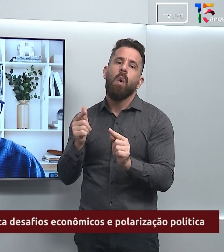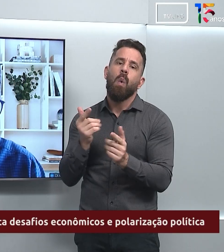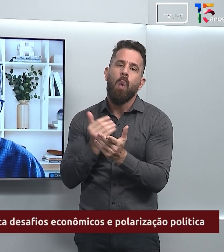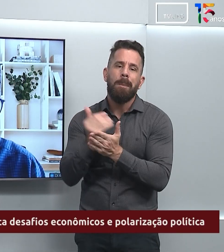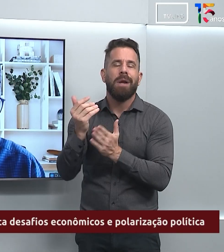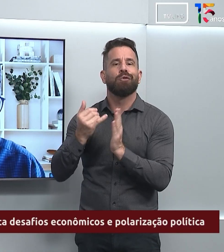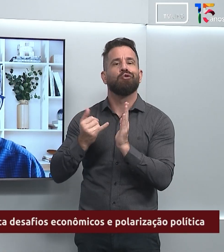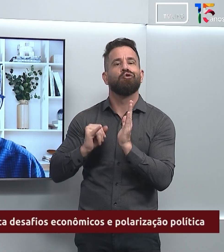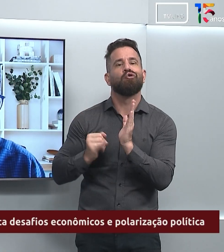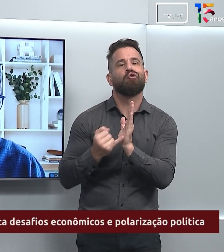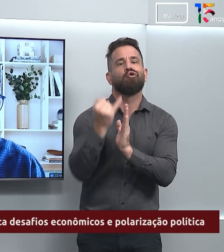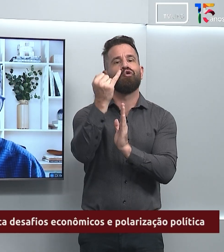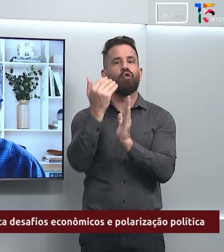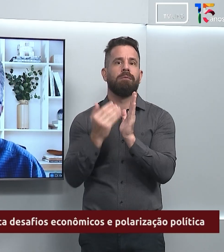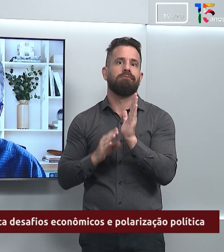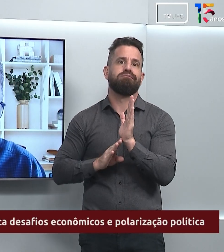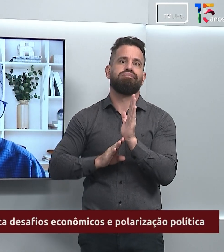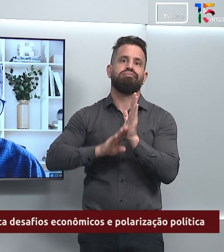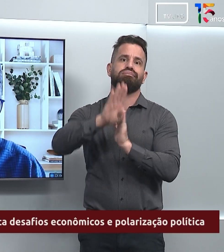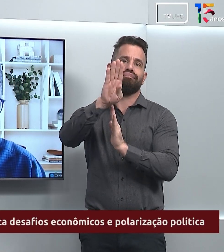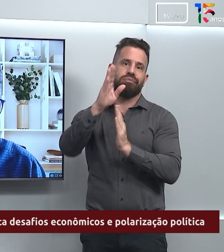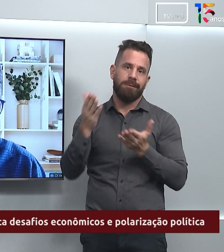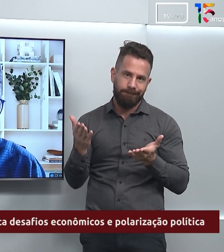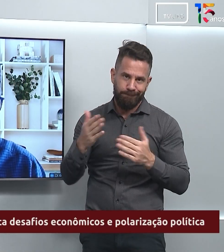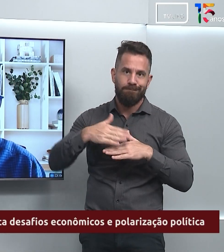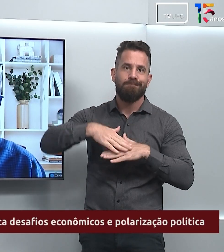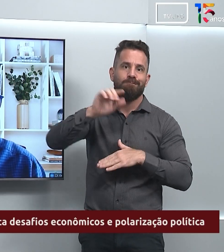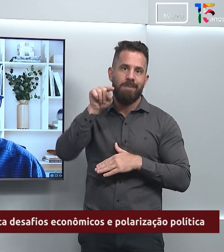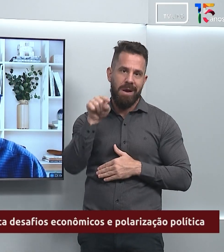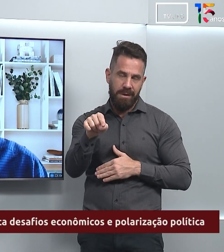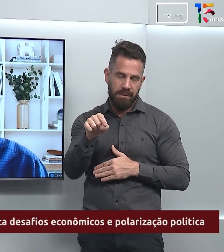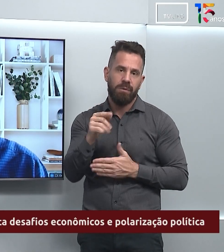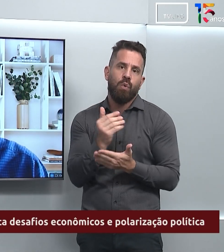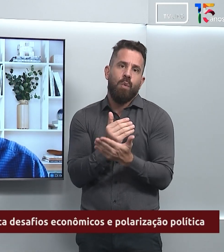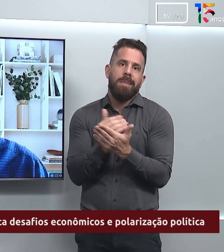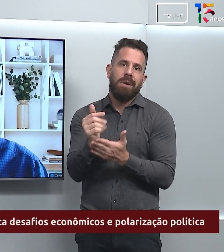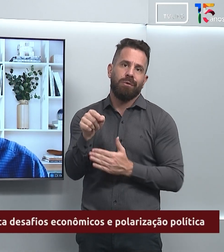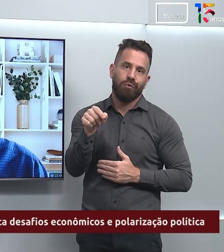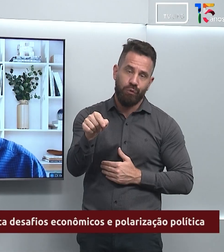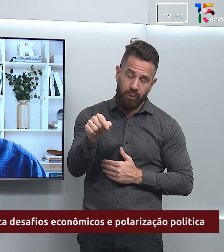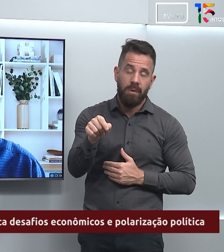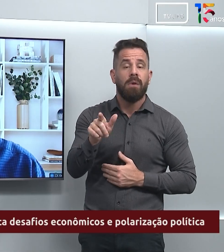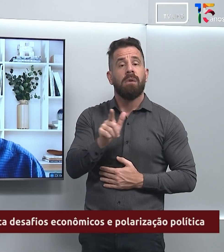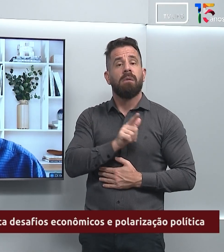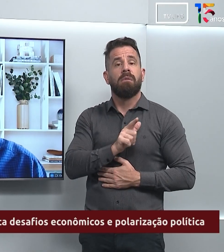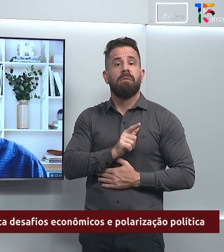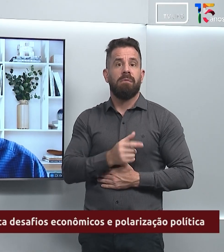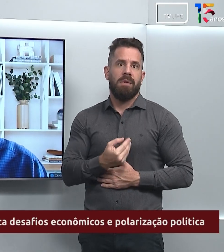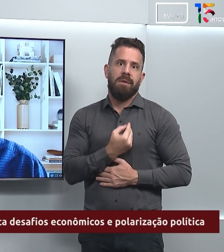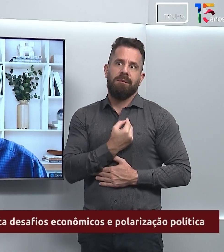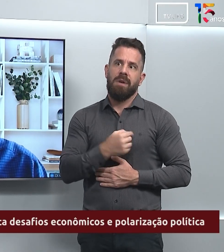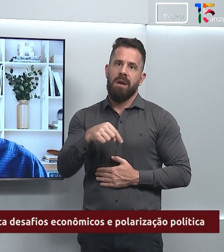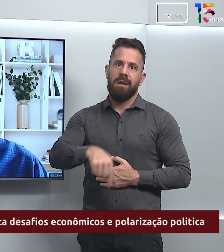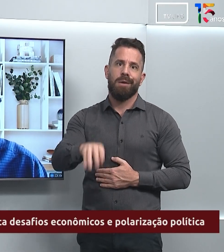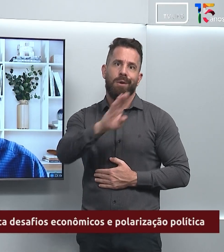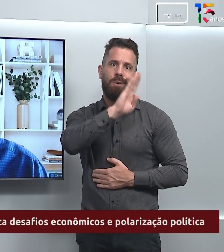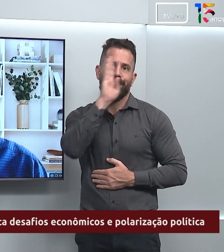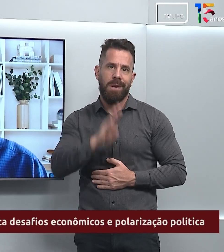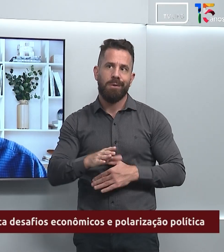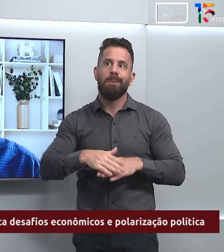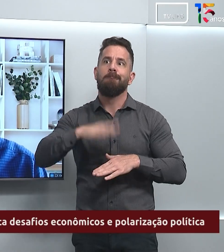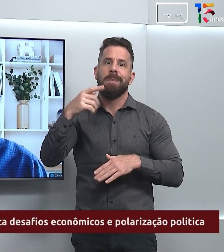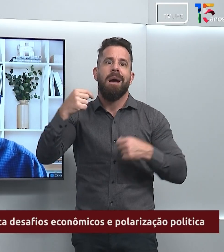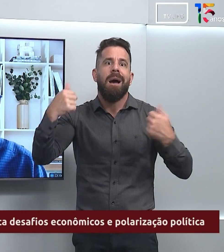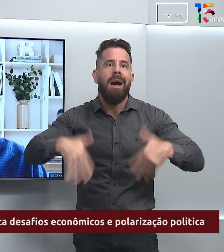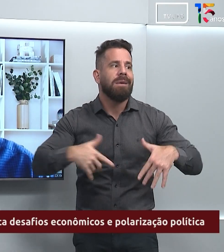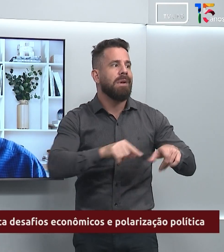taxas de juros, tornando o custo do capital extremamente elevado no Brasil. Então, isso